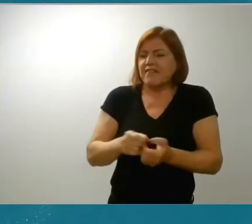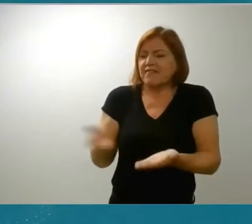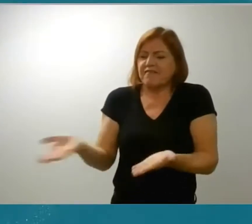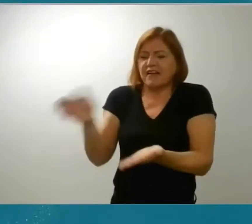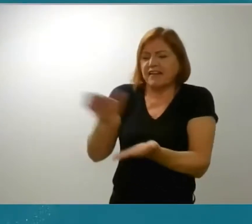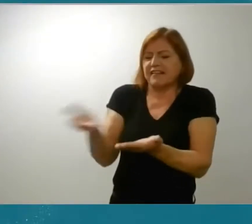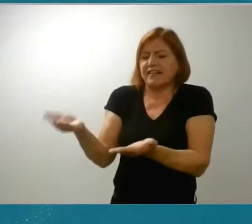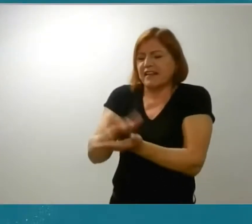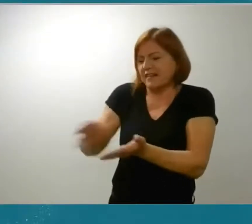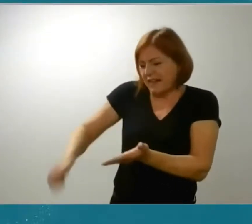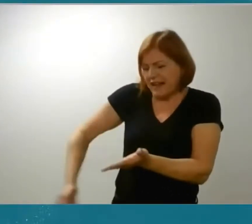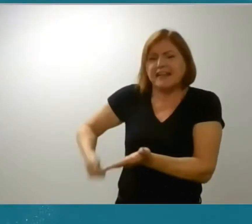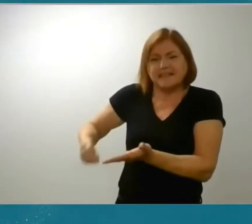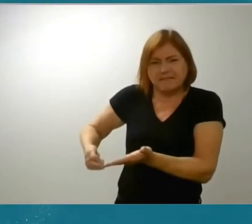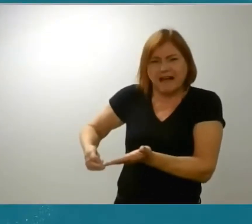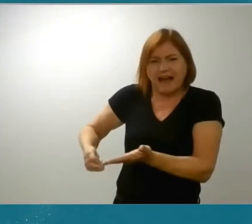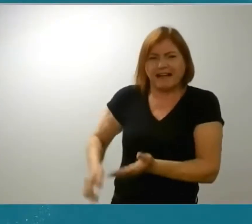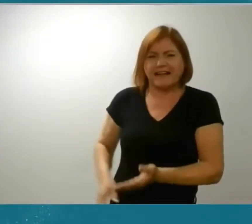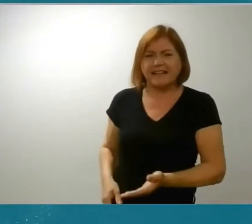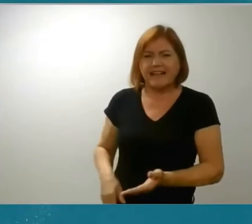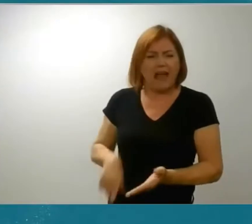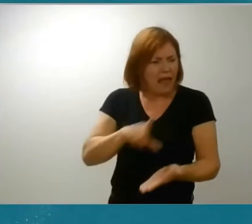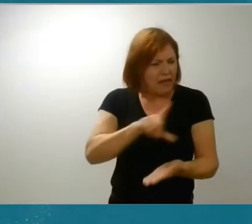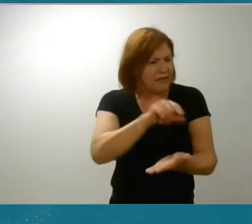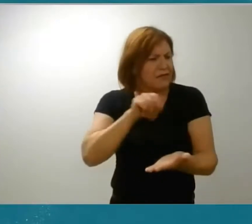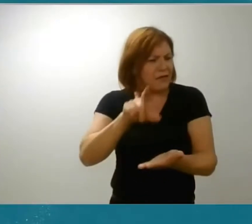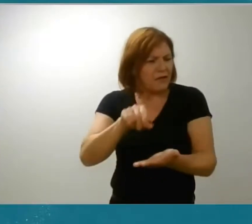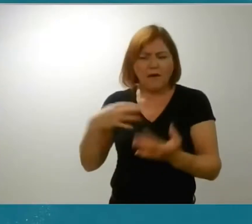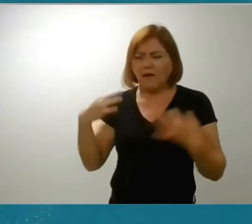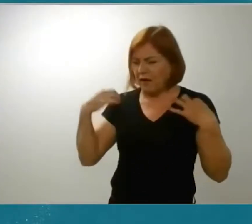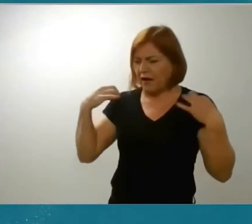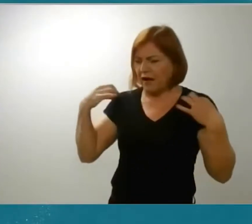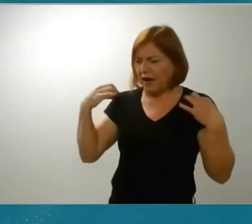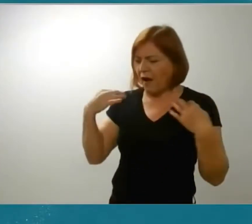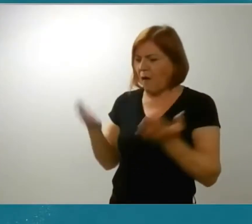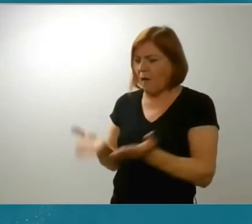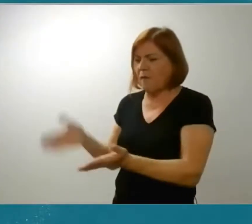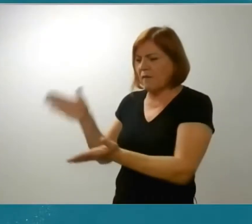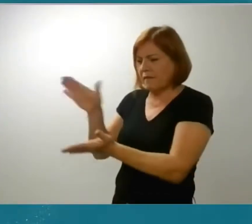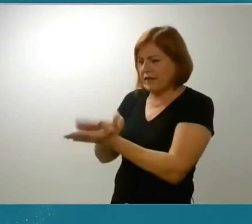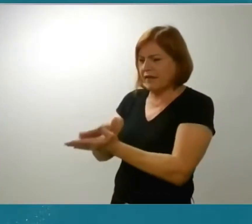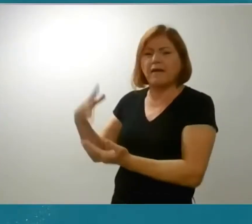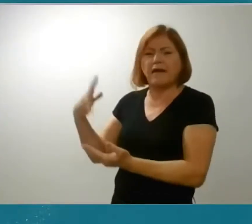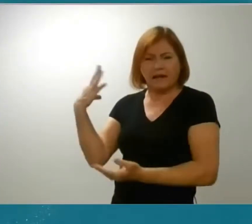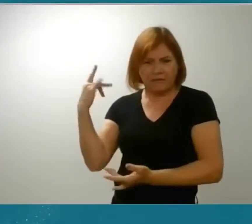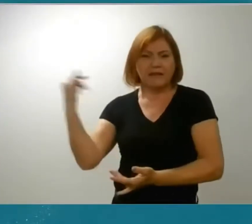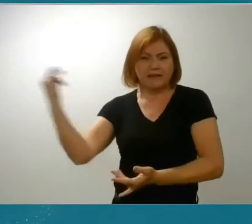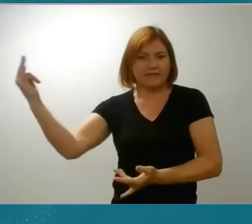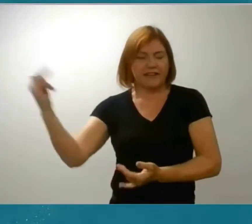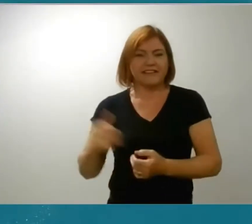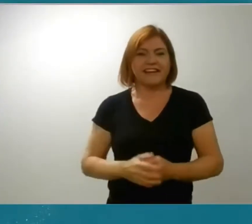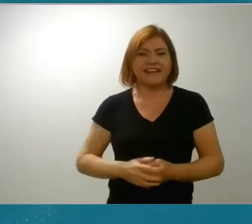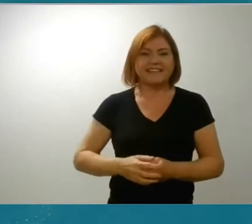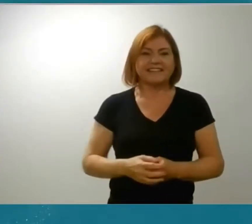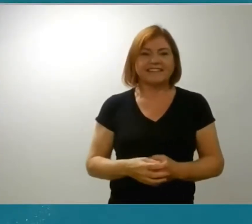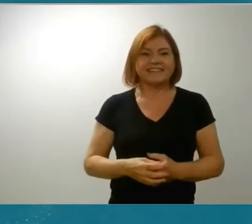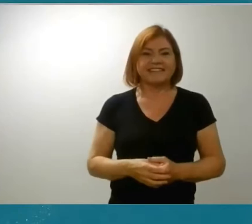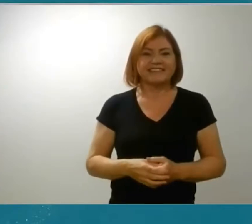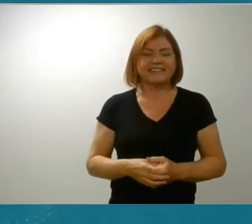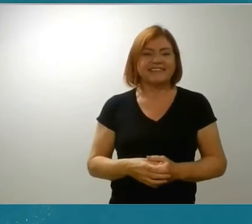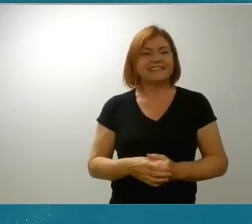Hein, Jonas? Cadê o Jonas? Está aqui, ó. Jonas viaja muito comigo lá pro norte, não é isso?